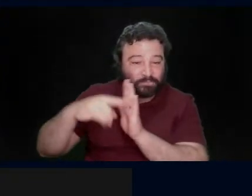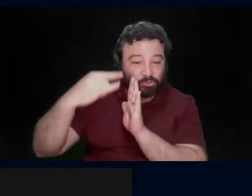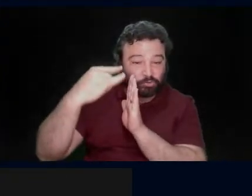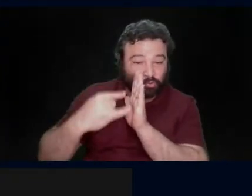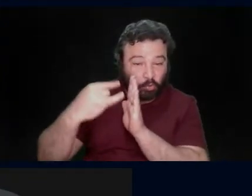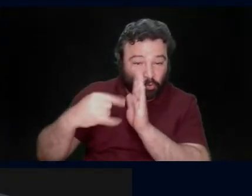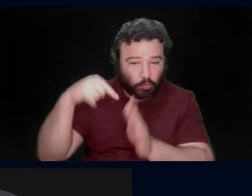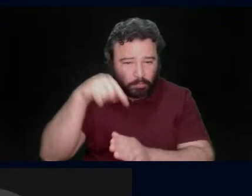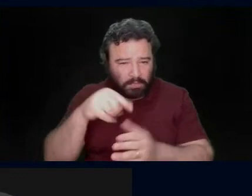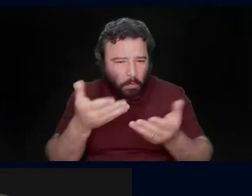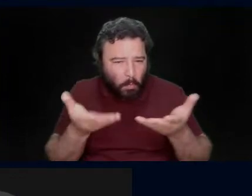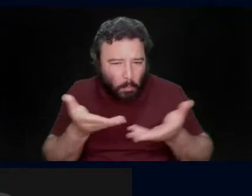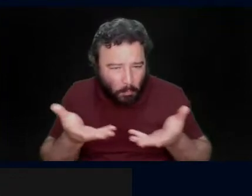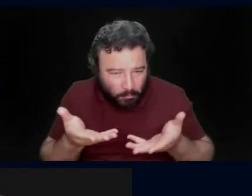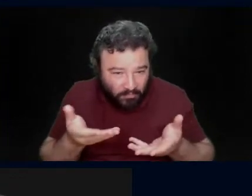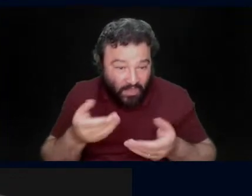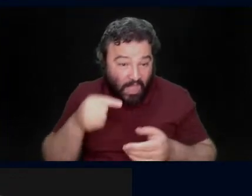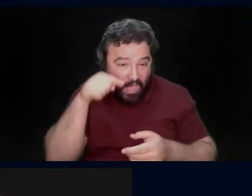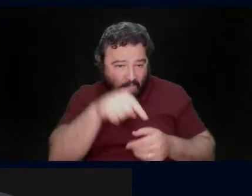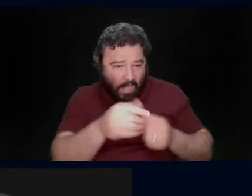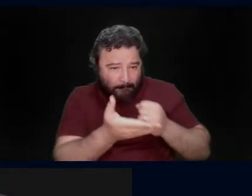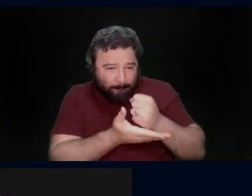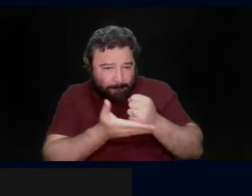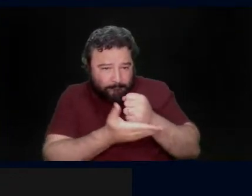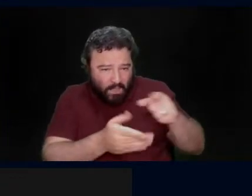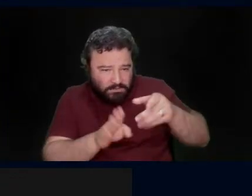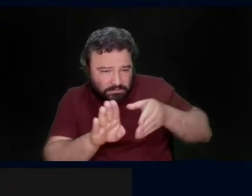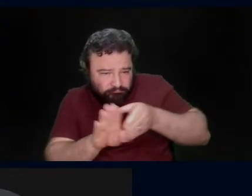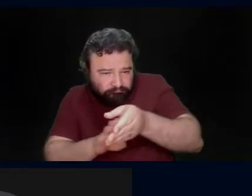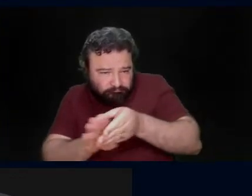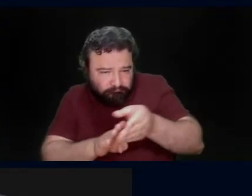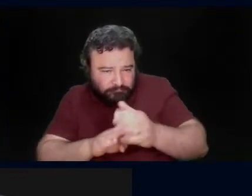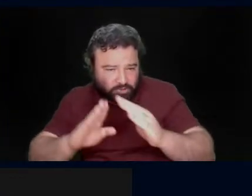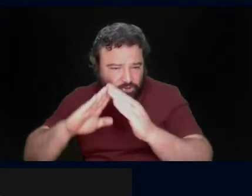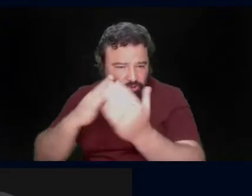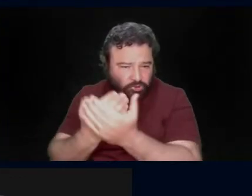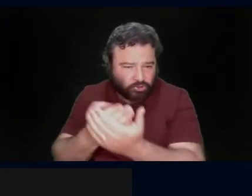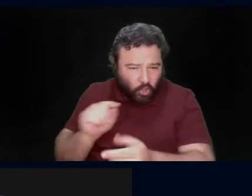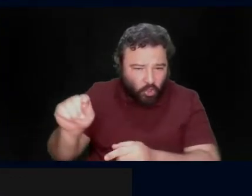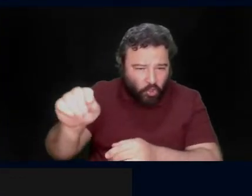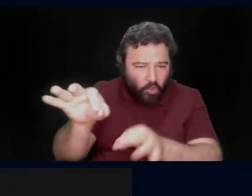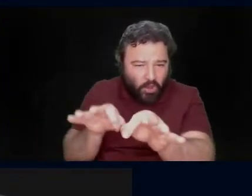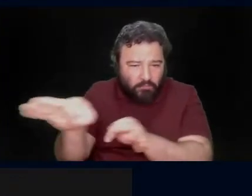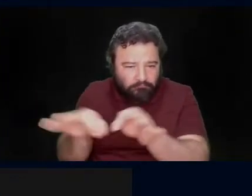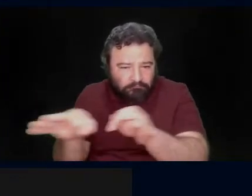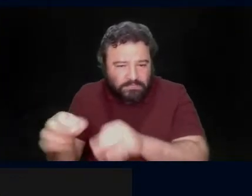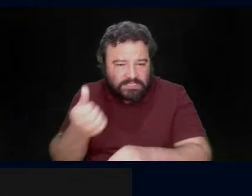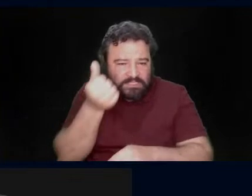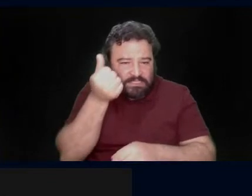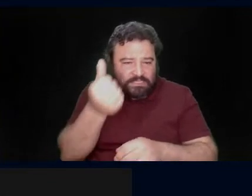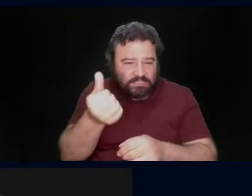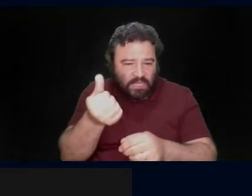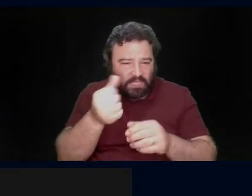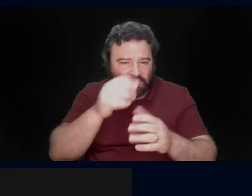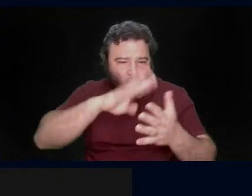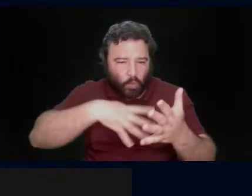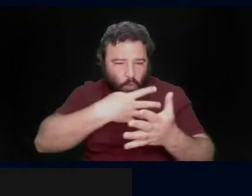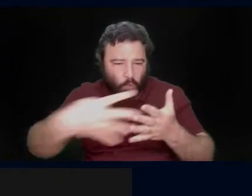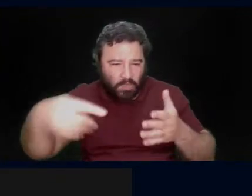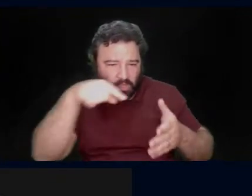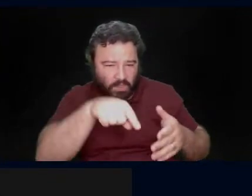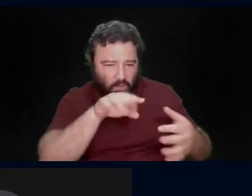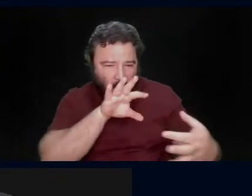Pronto. Então, a pergunta é feita pela Mayara. Qual a periodicidade da elaboração dos